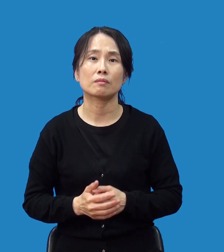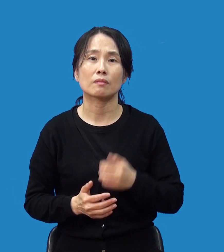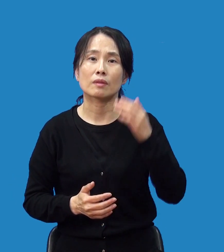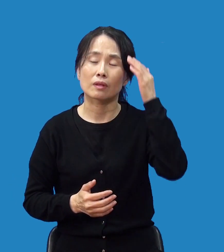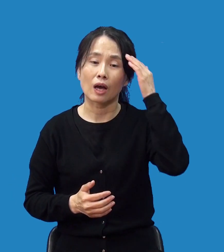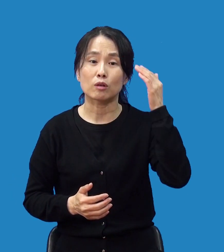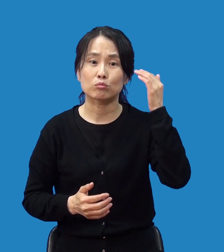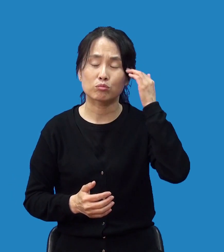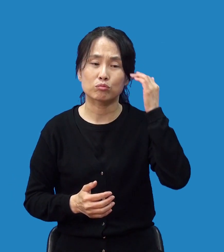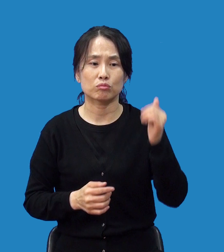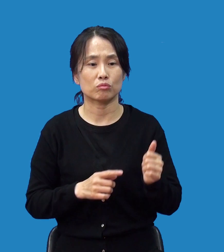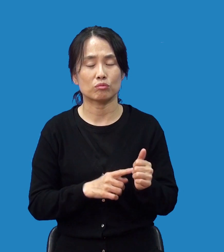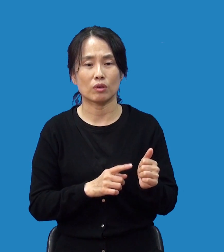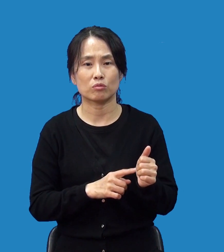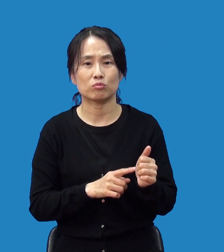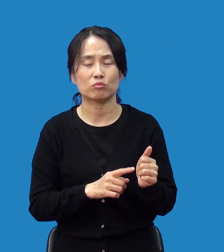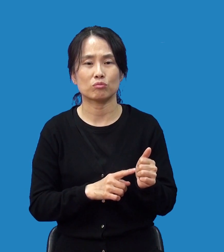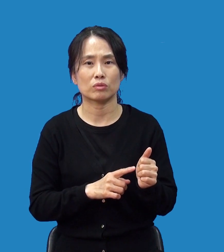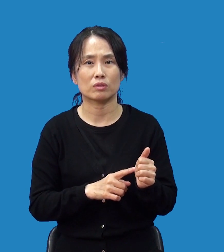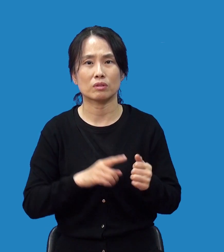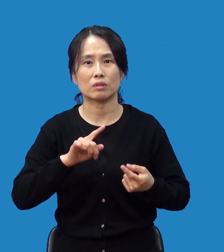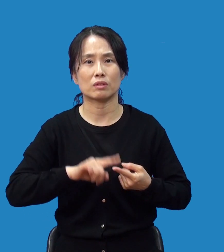통치자 입으로 그런 발언을 했어요.